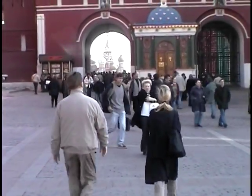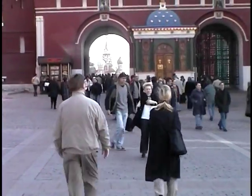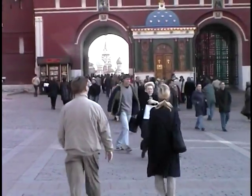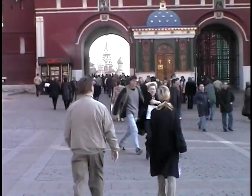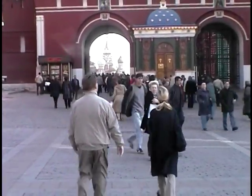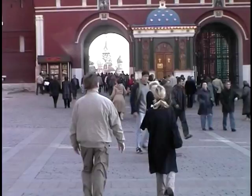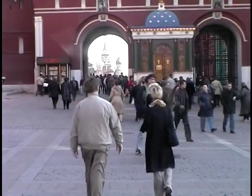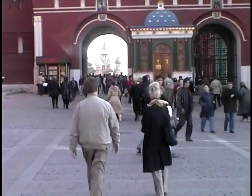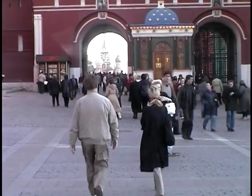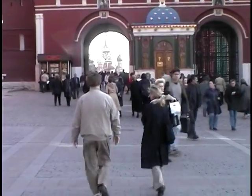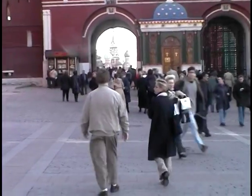златоглавая